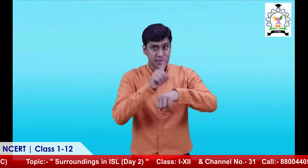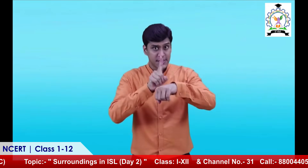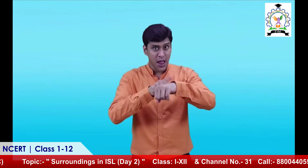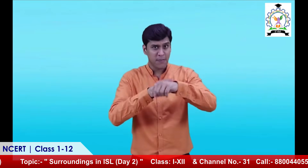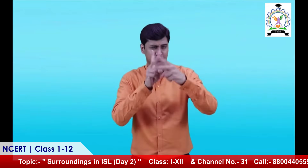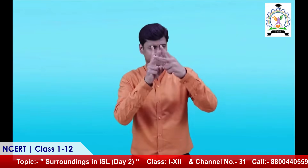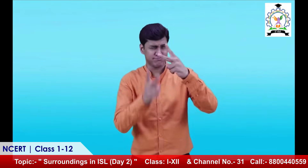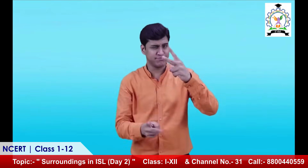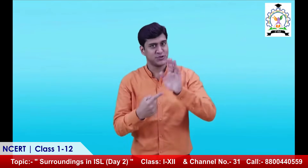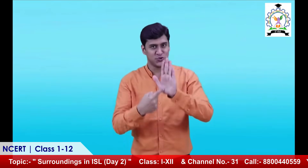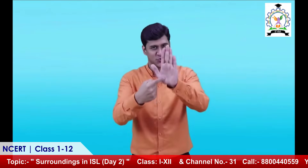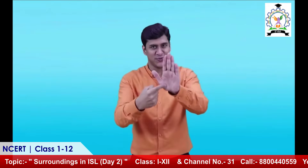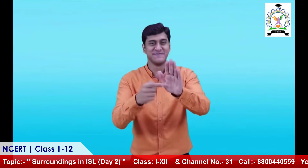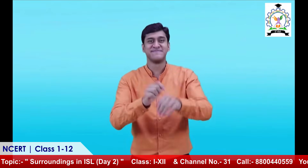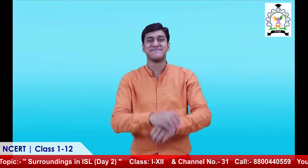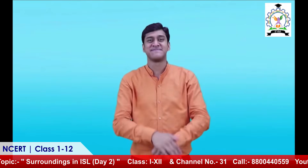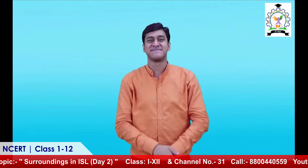विषय है समय।